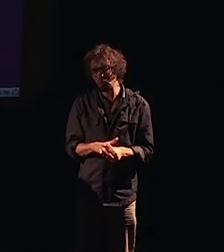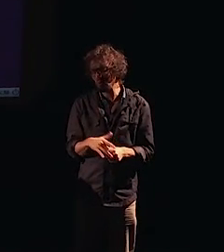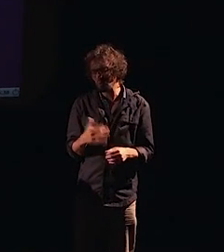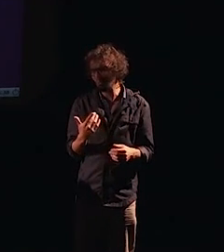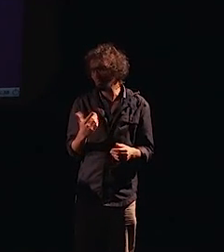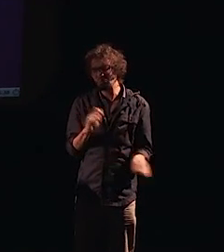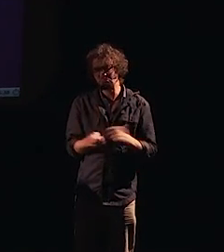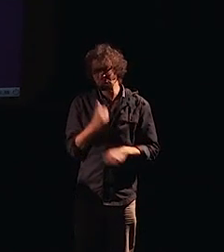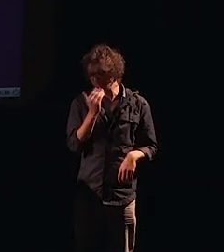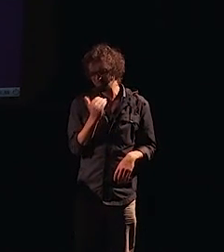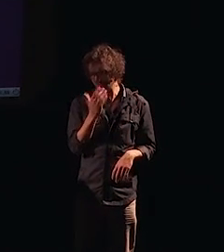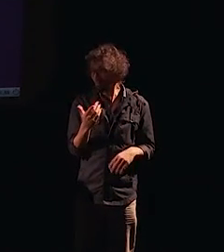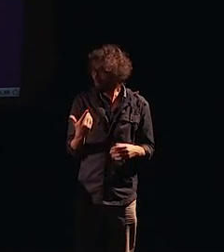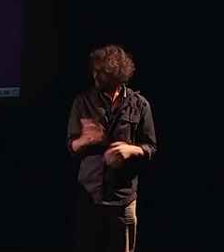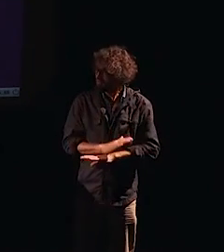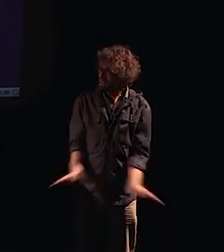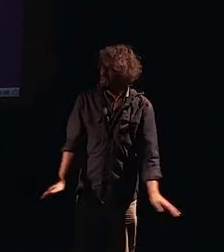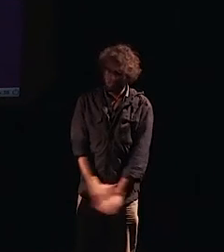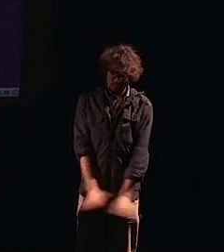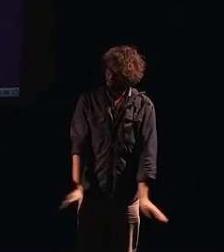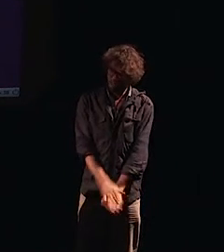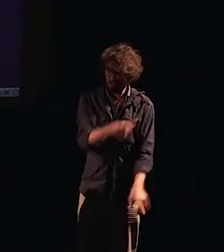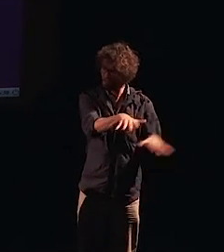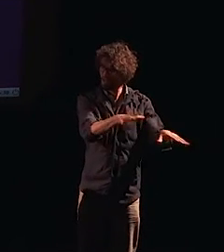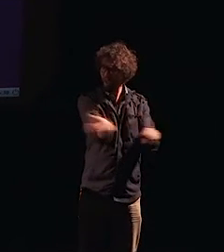mais si on commence à désespérer, ça veut dire que vraiment on laisse le système gagner.